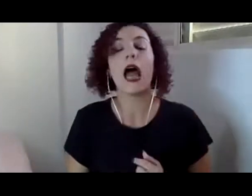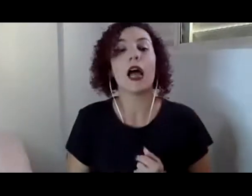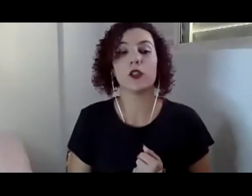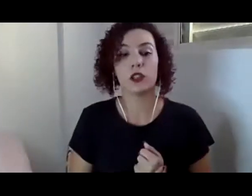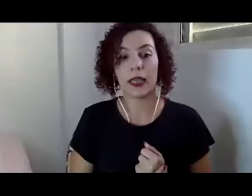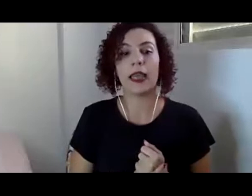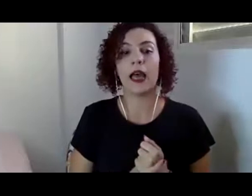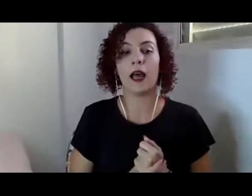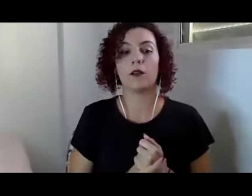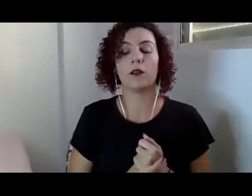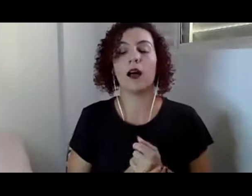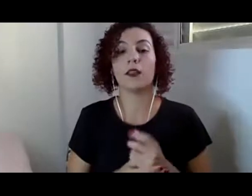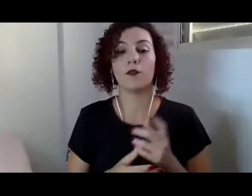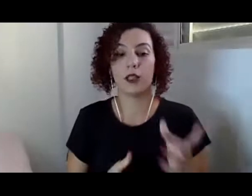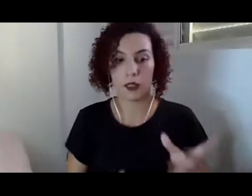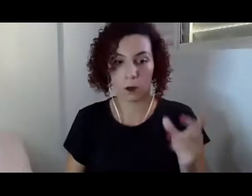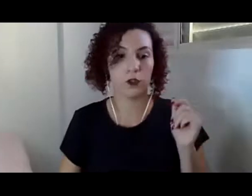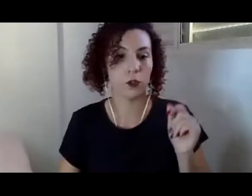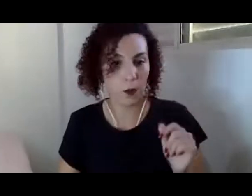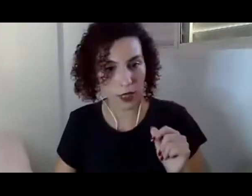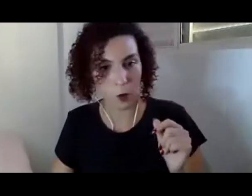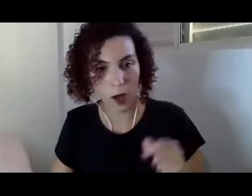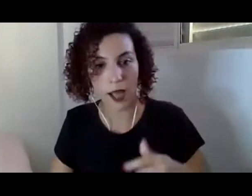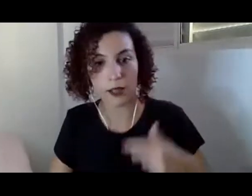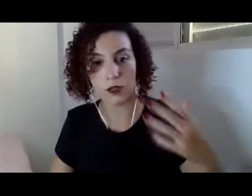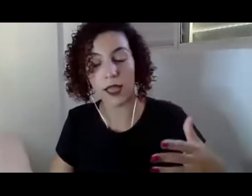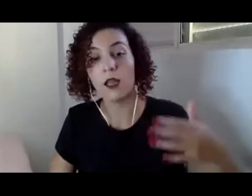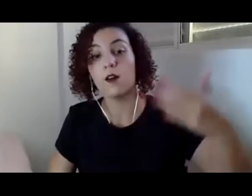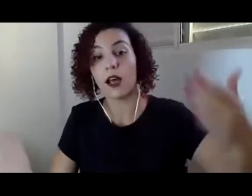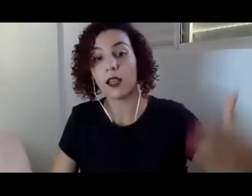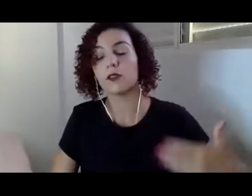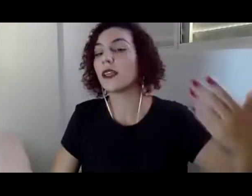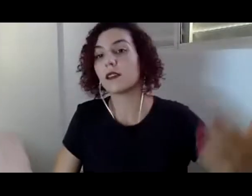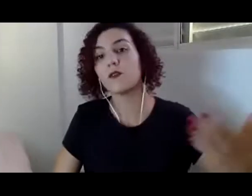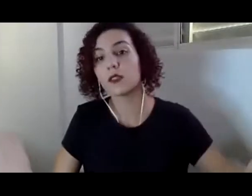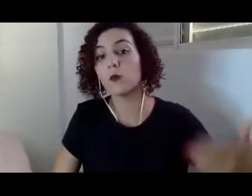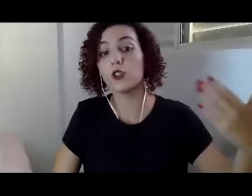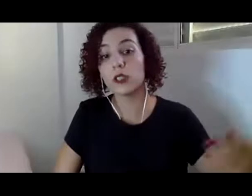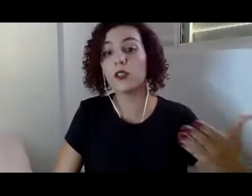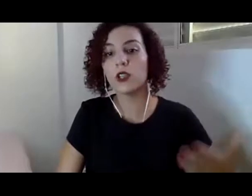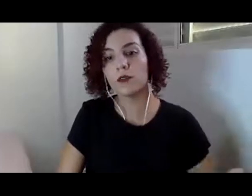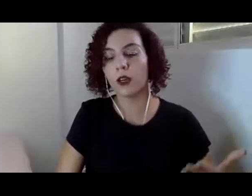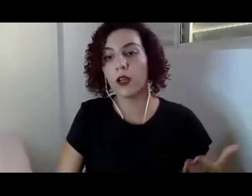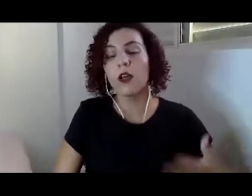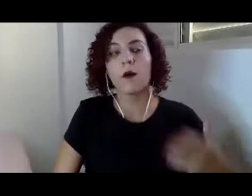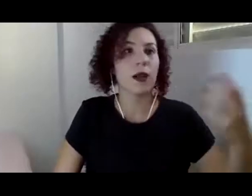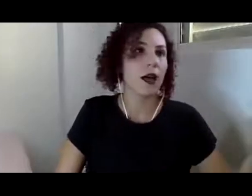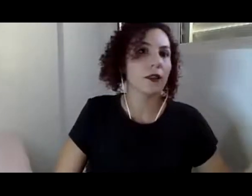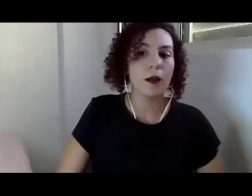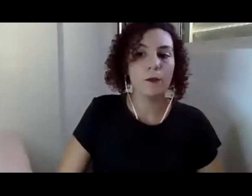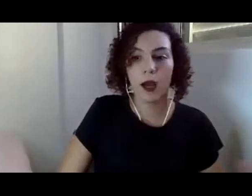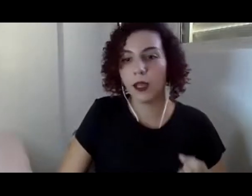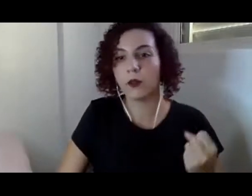aqui a gente tem a definição de Pimenta e Quadros, né? Falando dessa função descritiva,